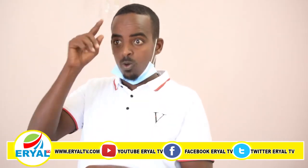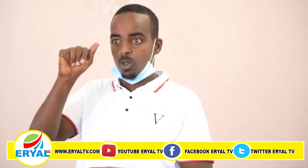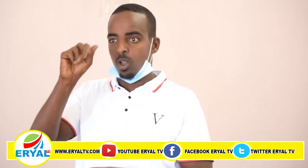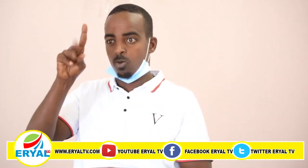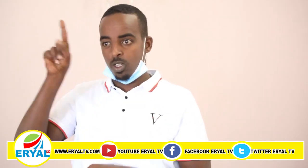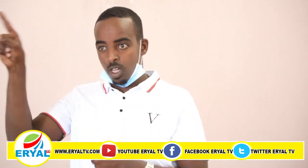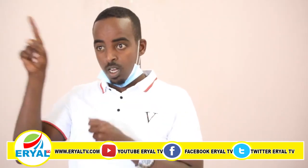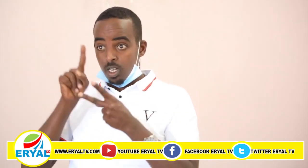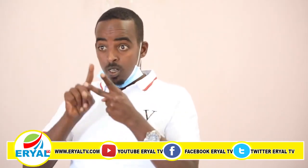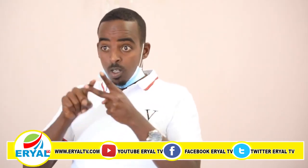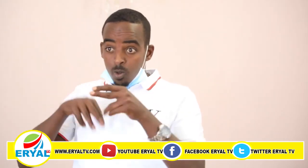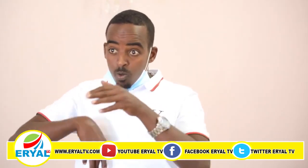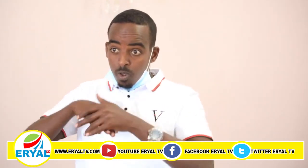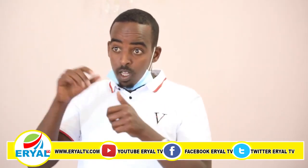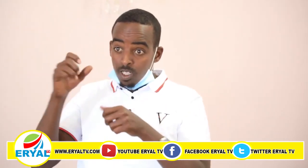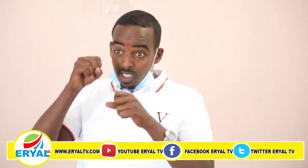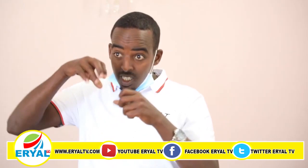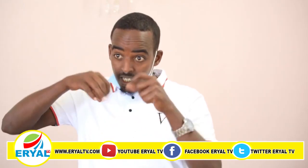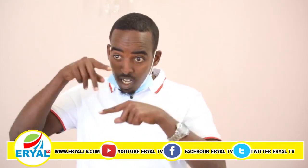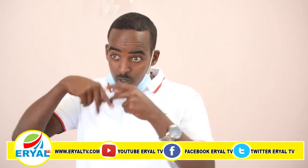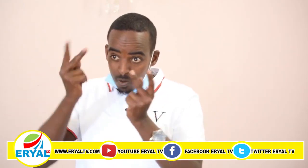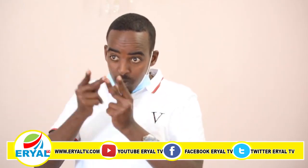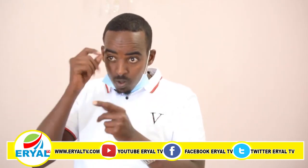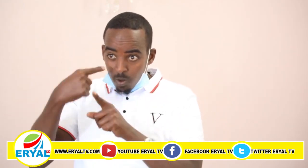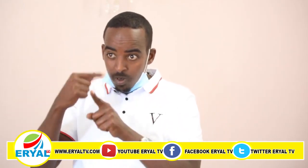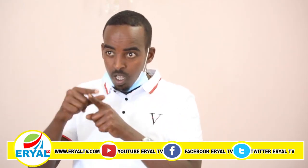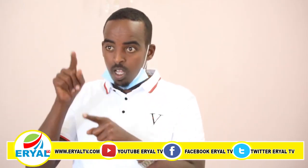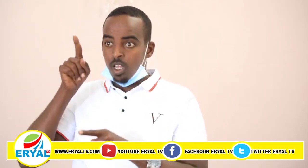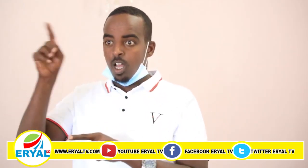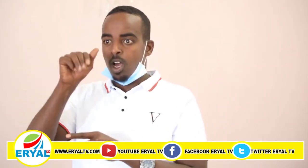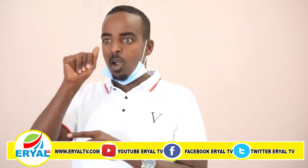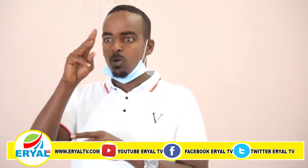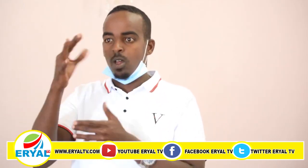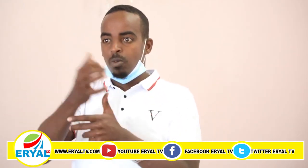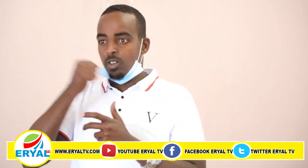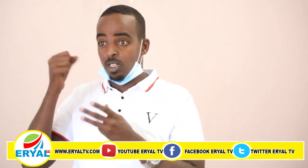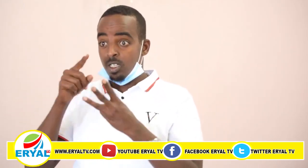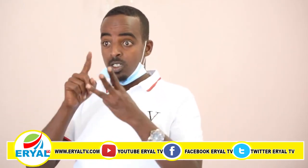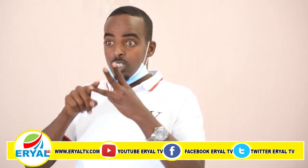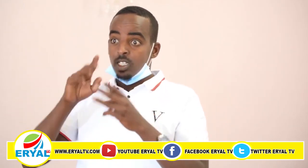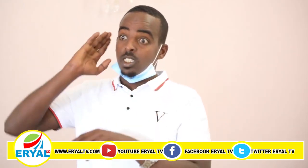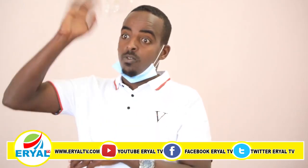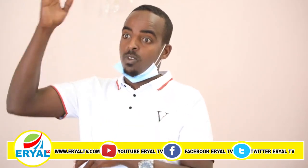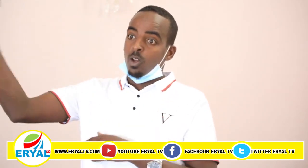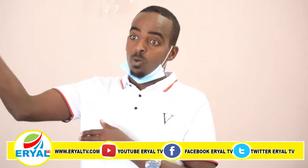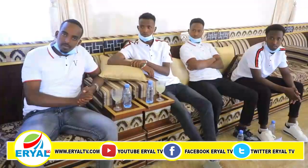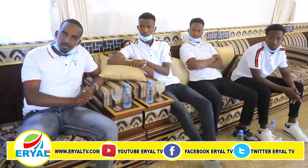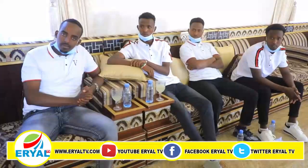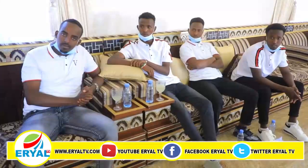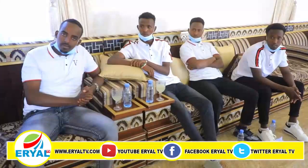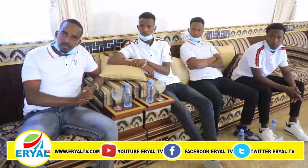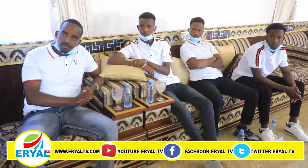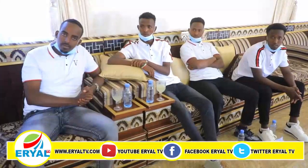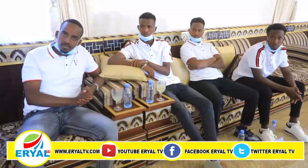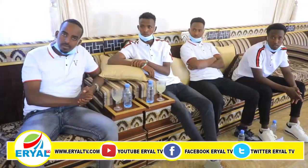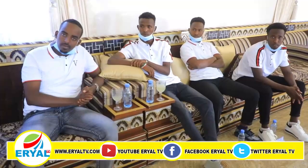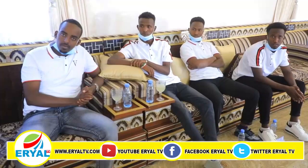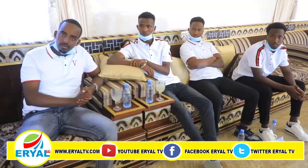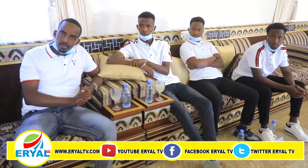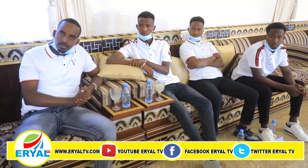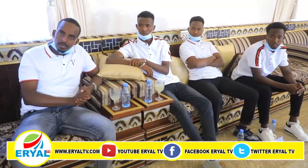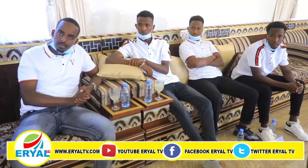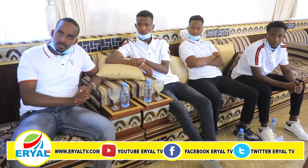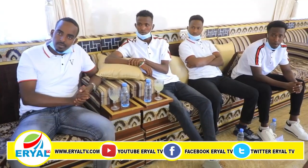baahiyaha gaarka ah qaba, sida uu wasiir Boosmire Maxamed buu shaqaaleysiiyey. Saasaan rajaynaynaa buu yidhi insha Allahu tacaala. Madaxweynaha